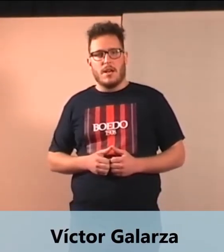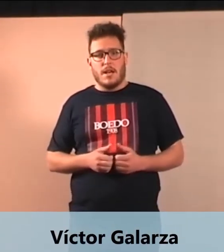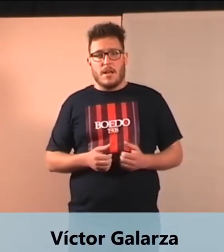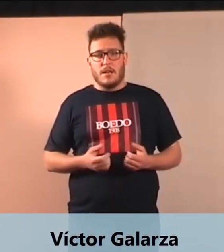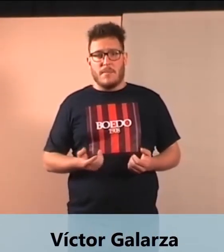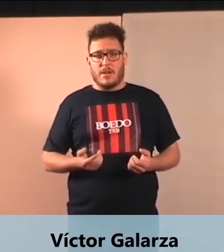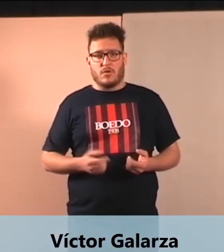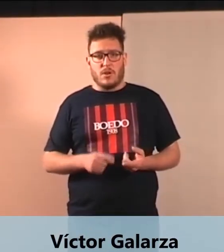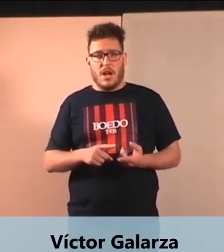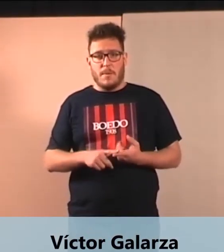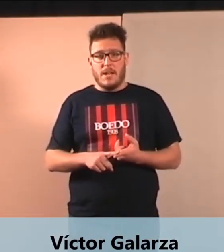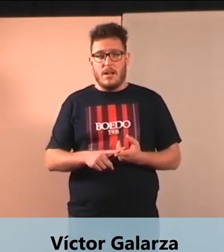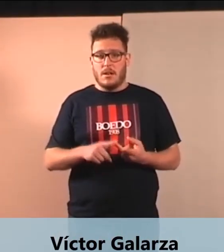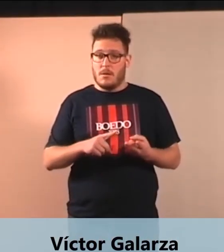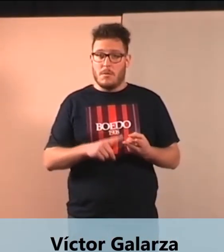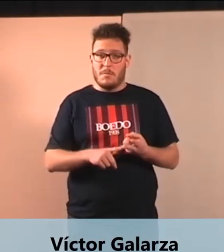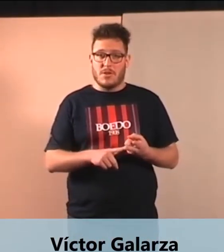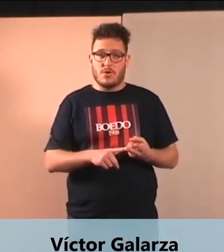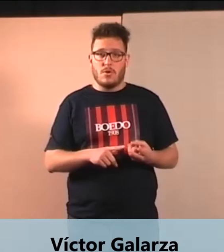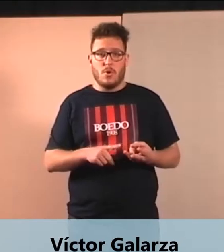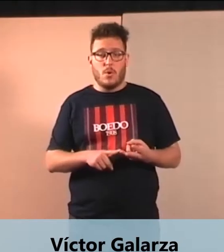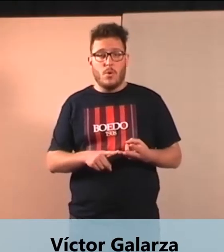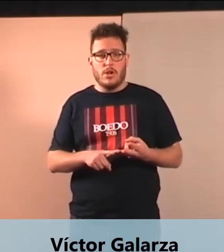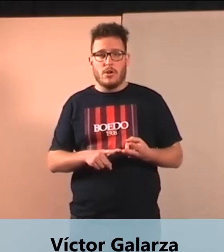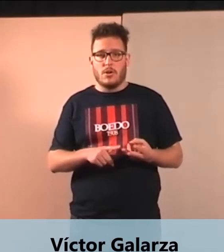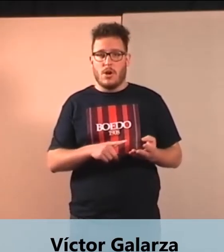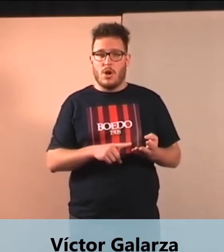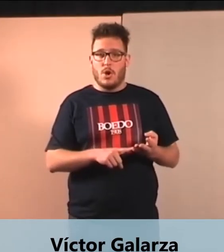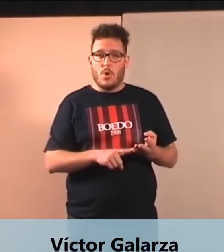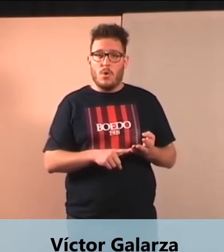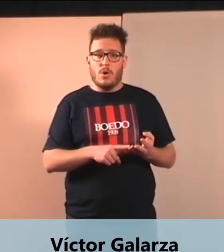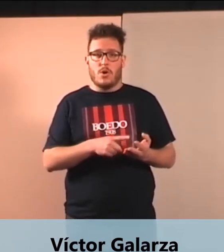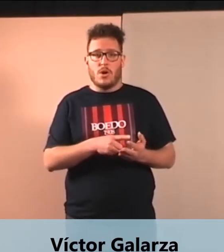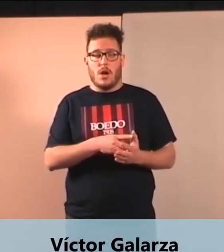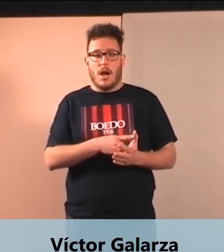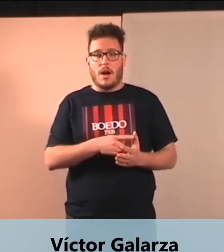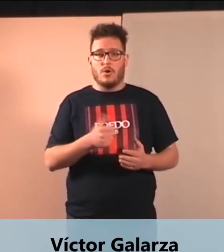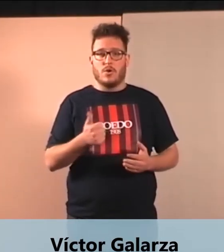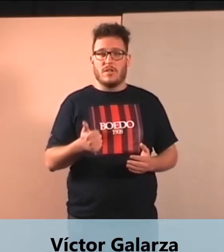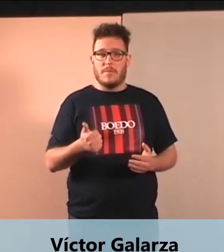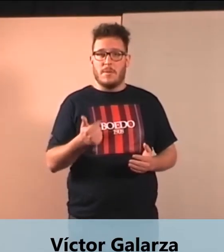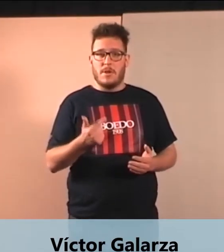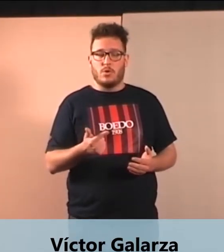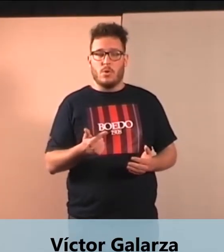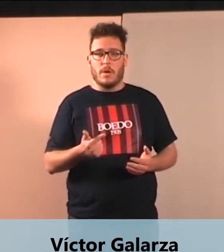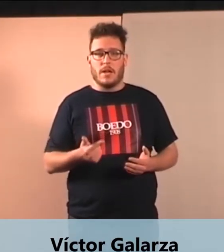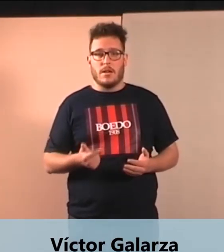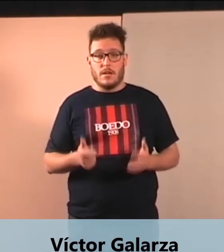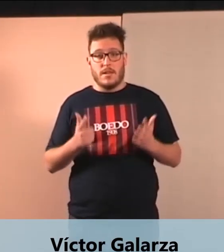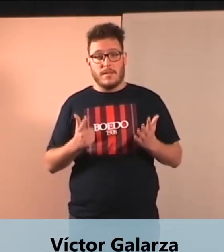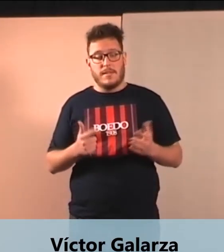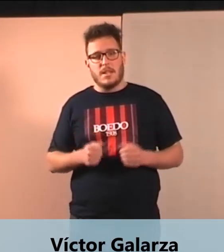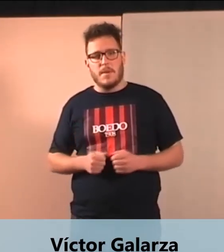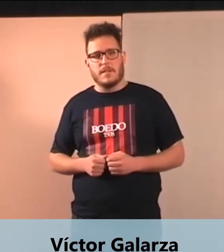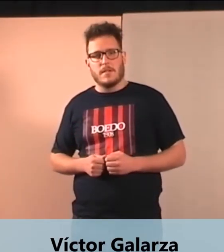Marzo, abril, mayo, junio, julio, agosto, septiembre y octubre Siete meses